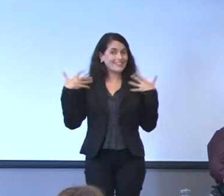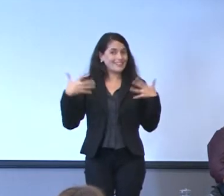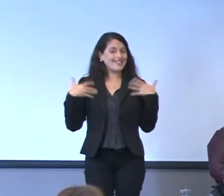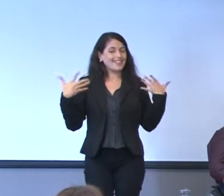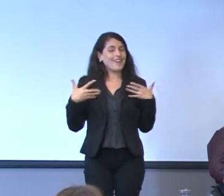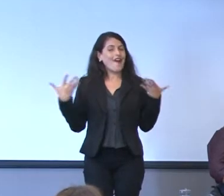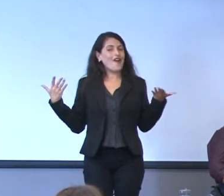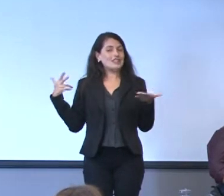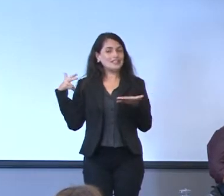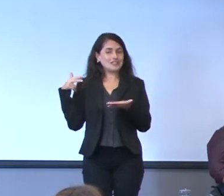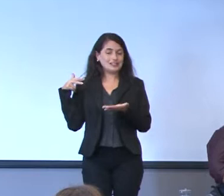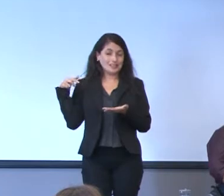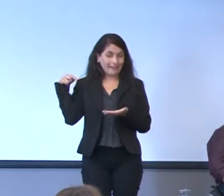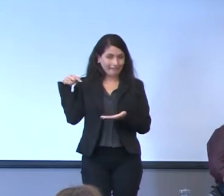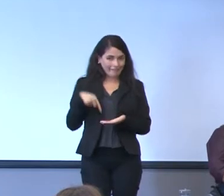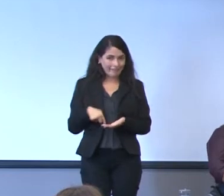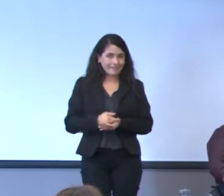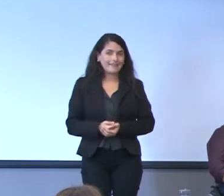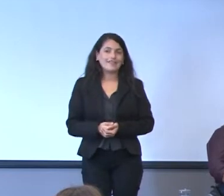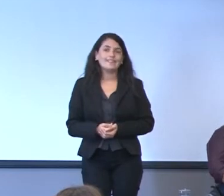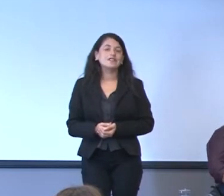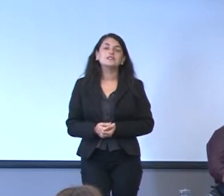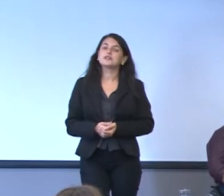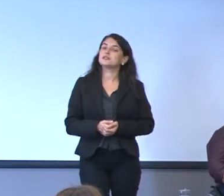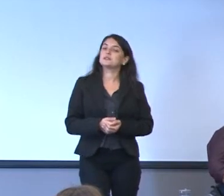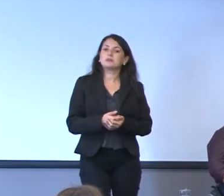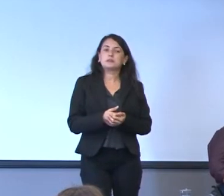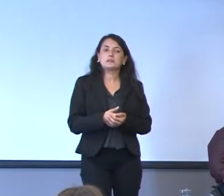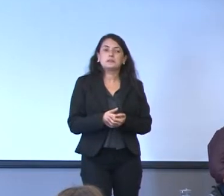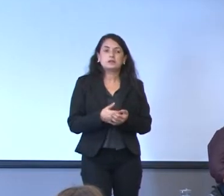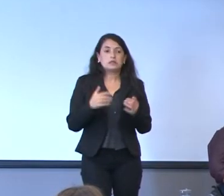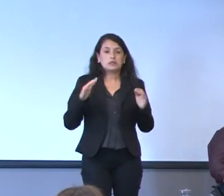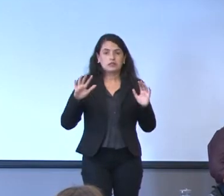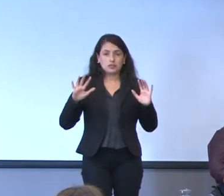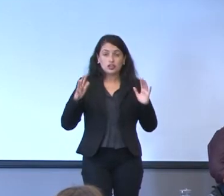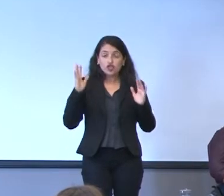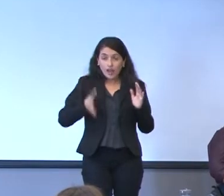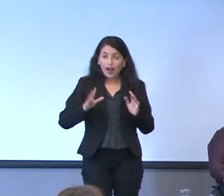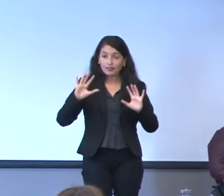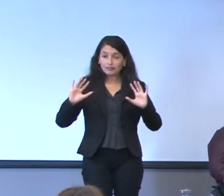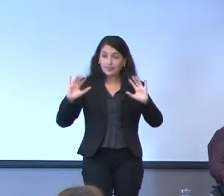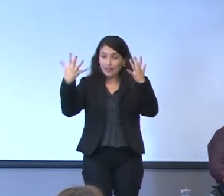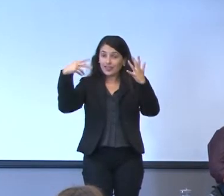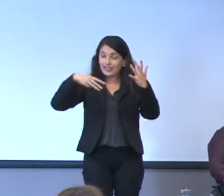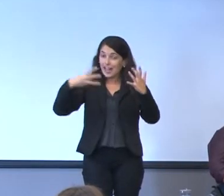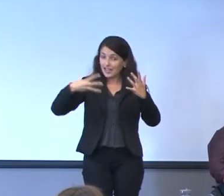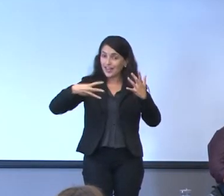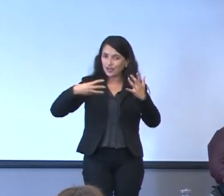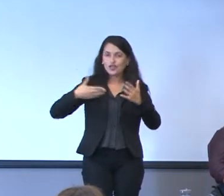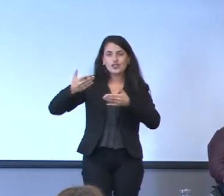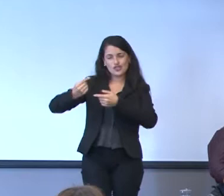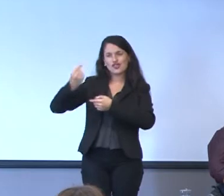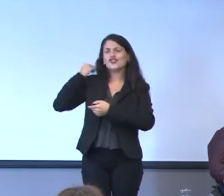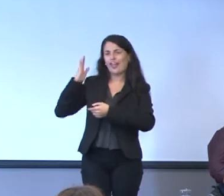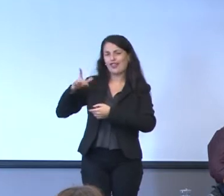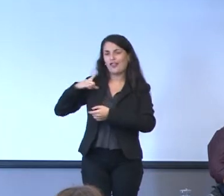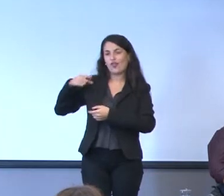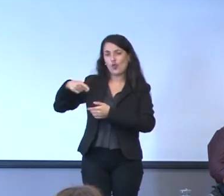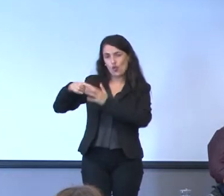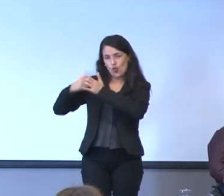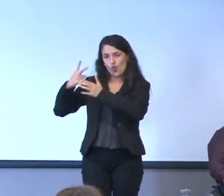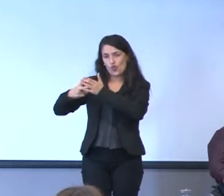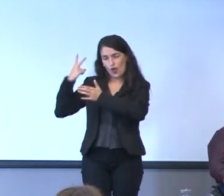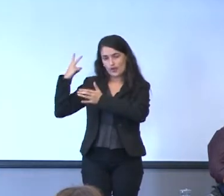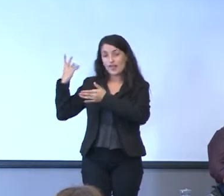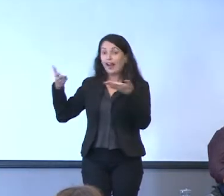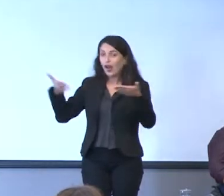aqui participando dessa iniciativa que está na 3ª edição. Eu tive a chance de acompanhar um dos outros